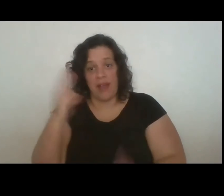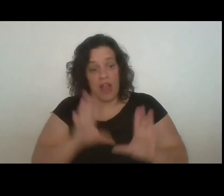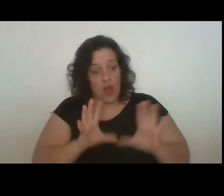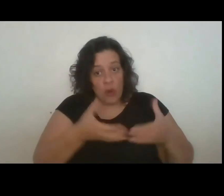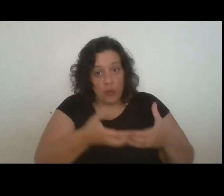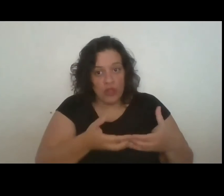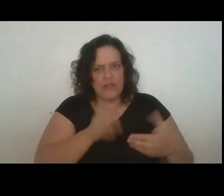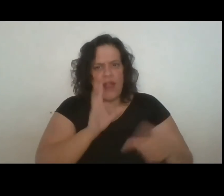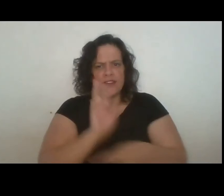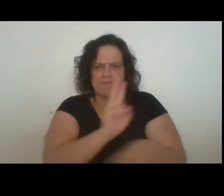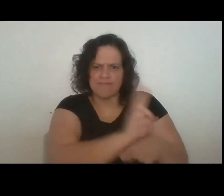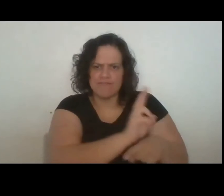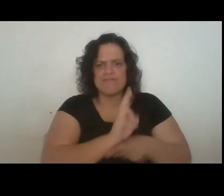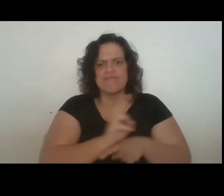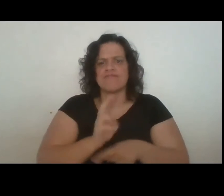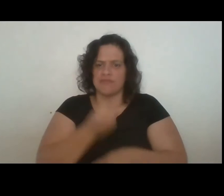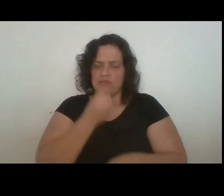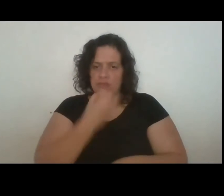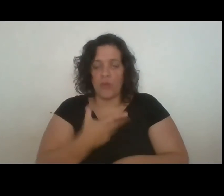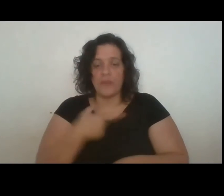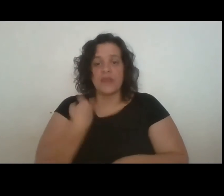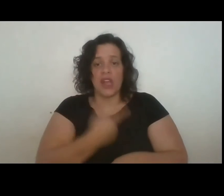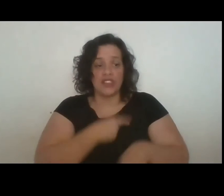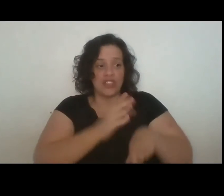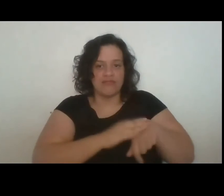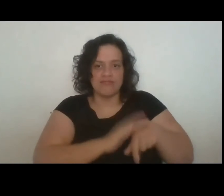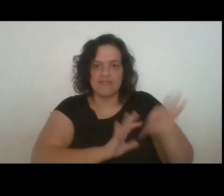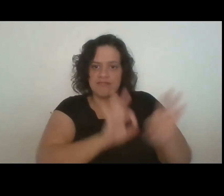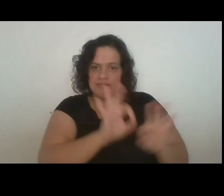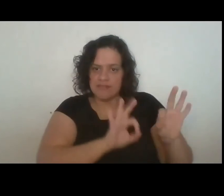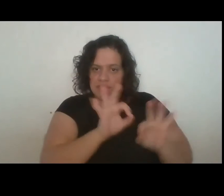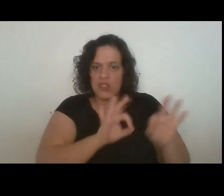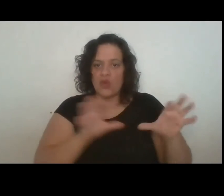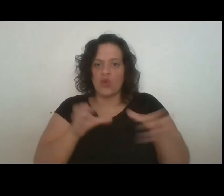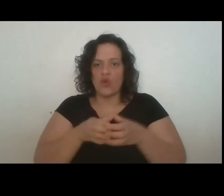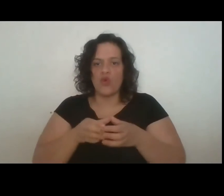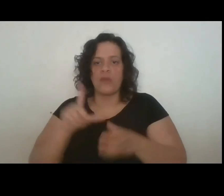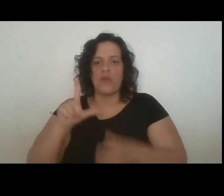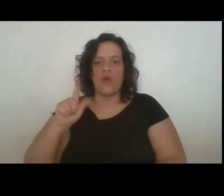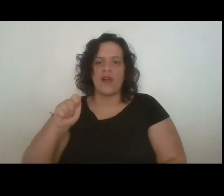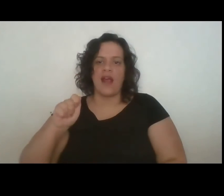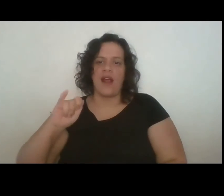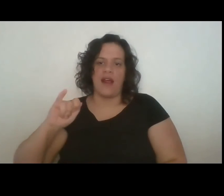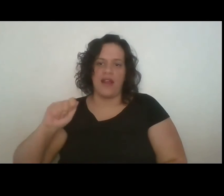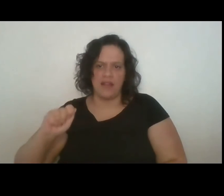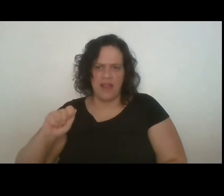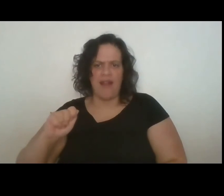né? E o formato que a gente fez com o pessoal do Gaia, todo muito colaborativo,